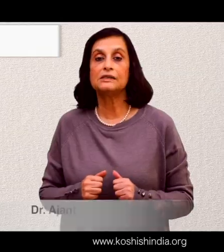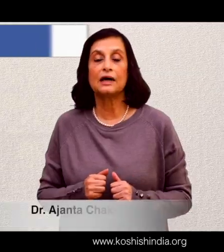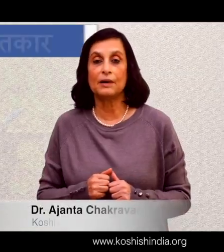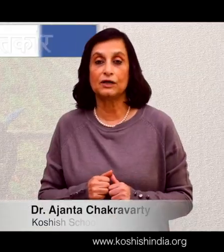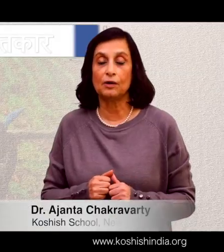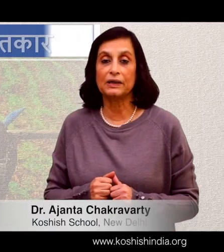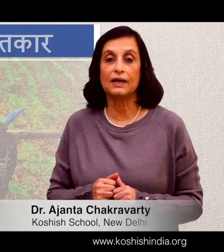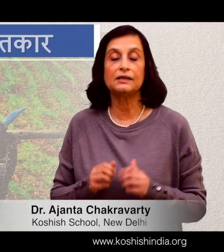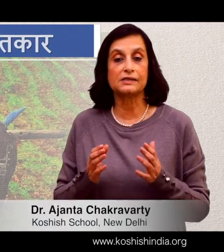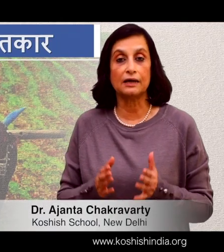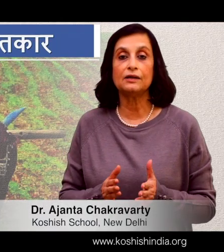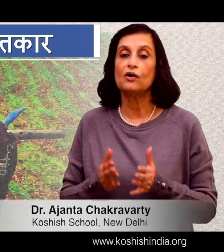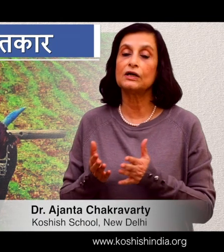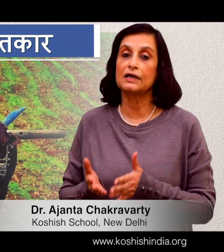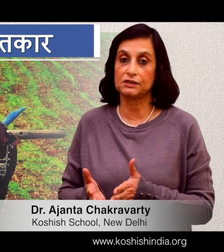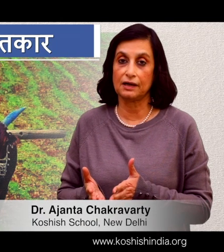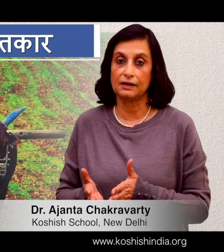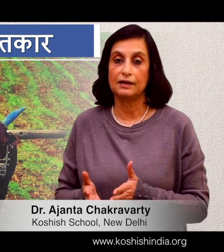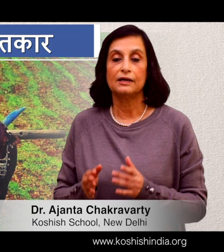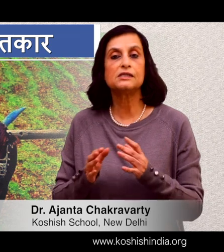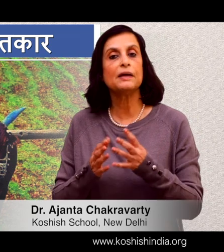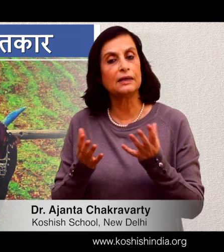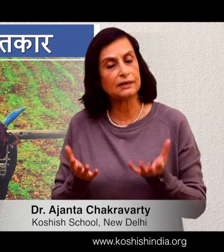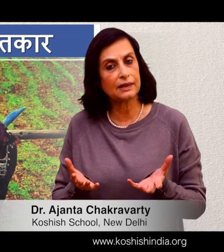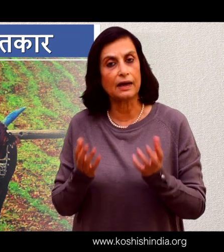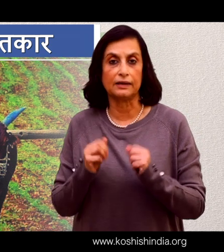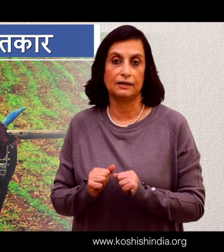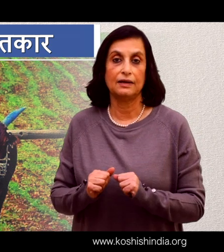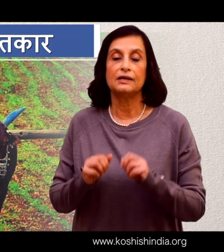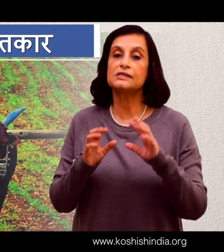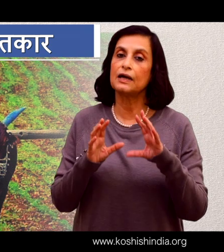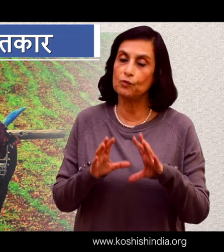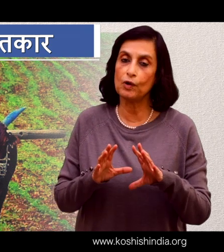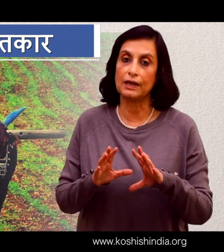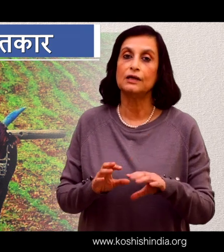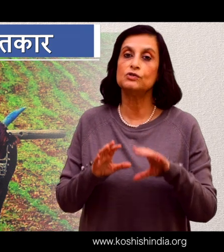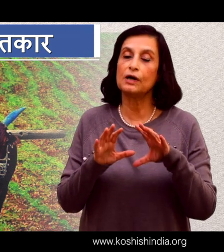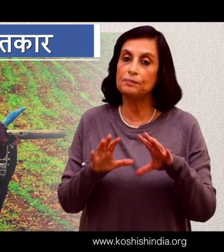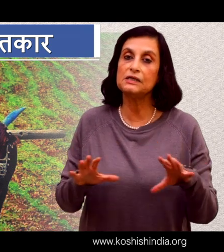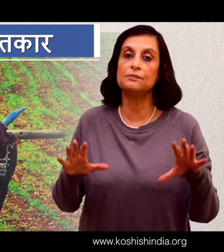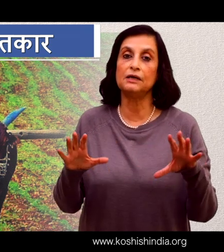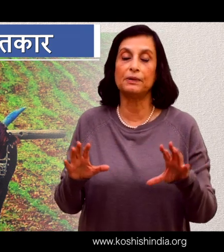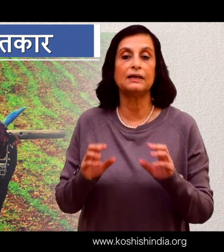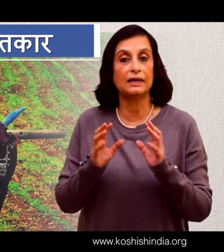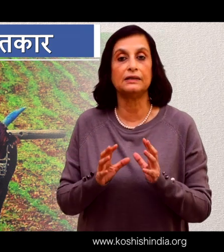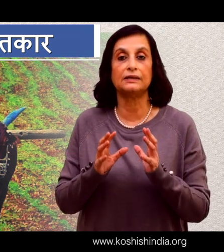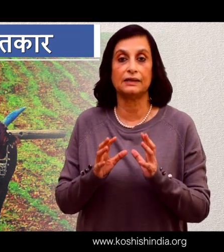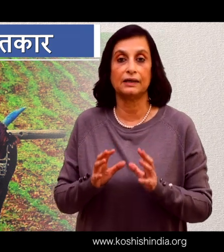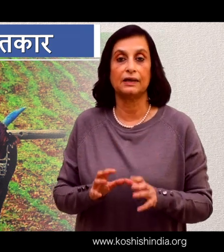आजकेविषयमेंकिसानऔरकिरायेदारहैं,औरइसतरहकक्षामेंटॉपकरनेकासबसेअच्छातरीकाहैGग्रेडप्राप्तकरना। उनकेबीचक्याअंतरहै? किसानवहव्यक्तिहोताहैजोअपनीजमीनपरखेतीकरताहै। औरकिरायेदार